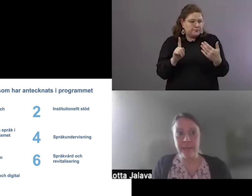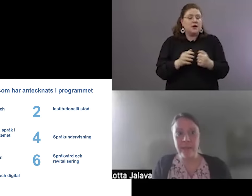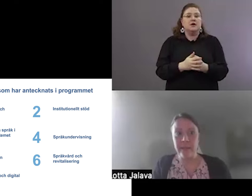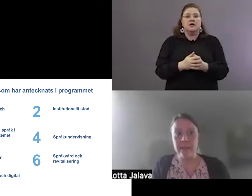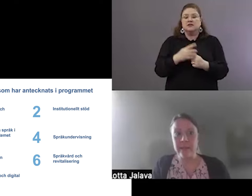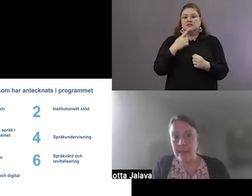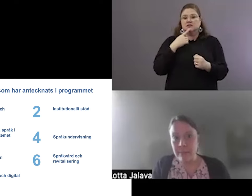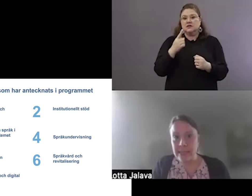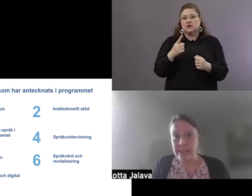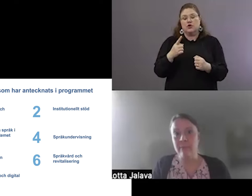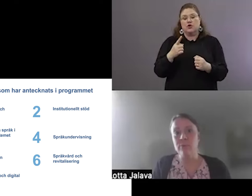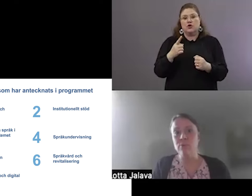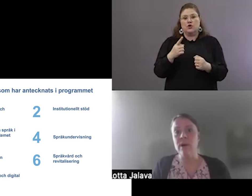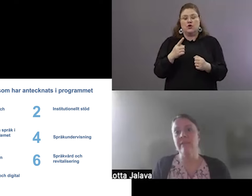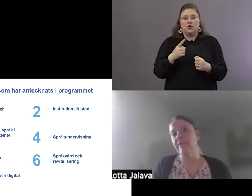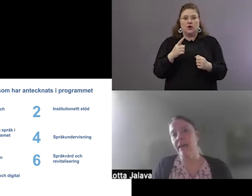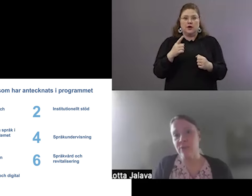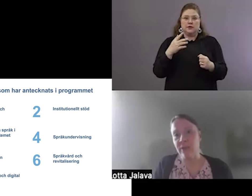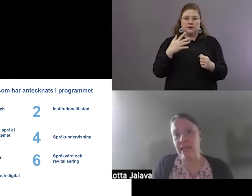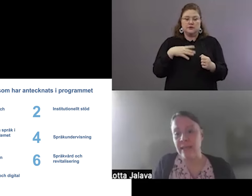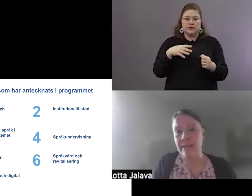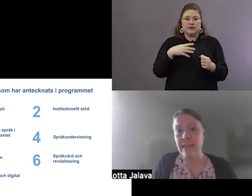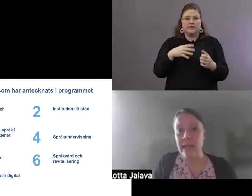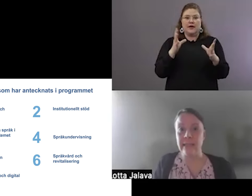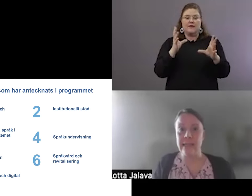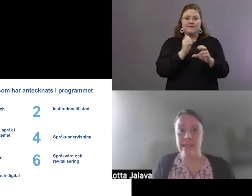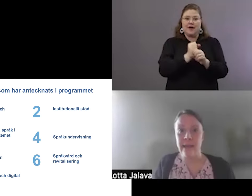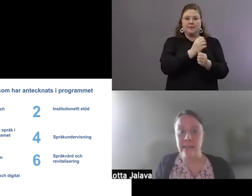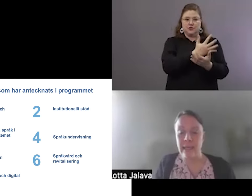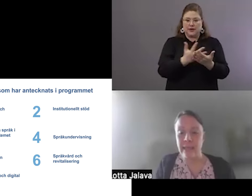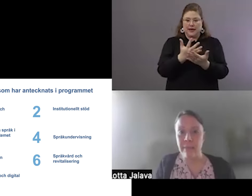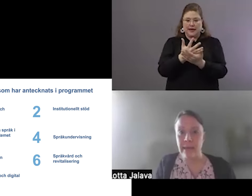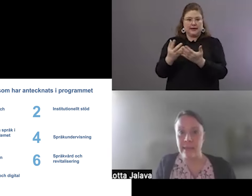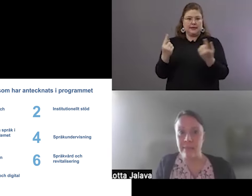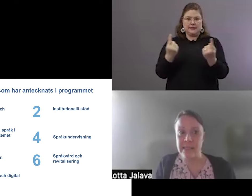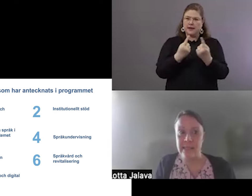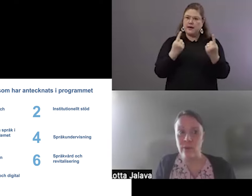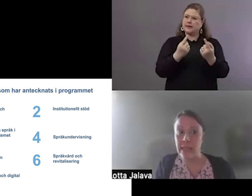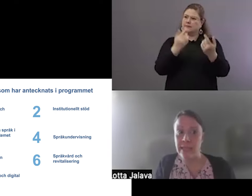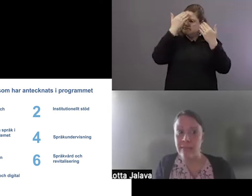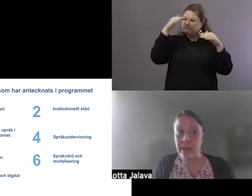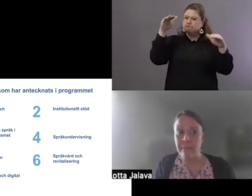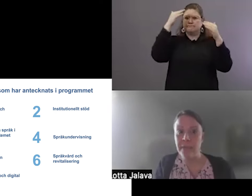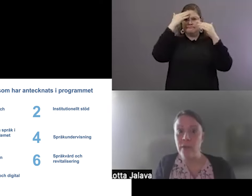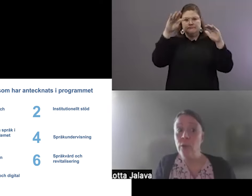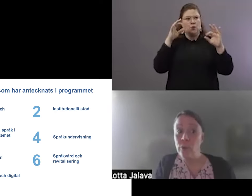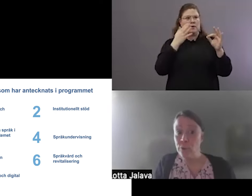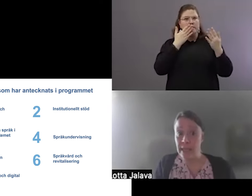tästä tarpeesta puhua vähemmistökielten tilanteesta ja tilanteen parantamisesta jollakin